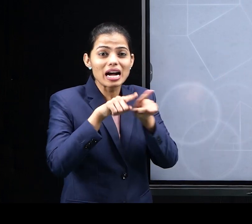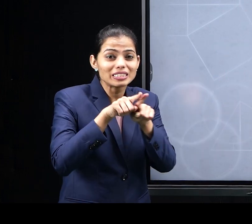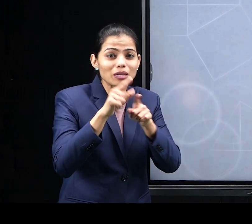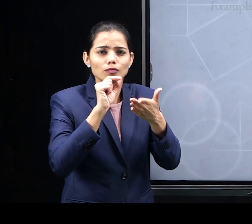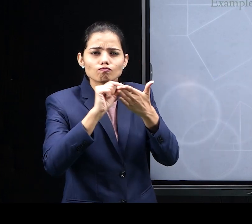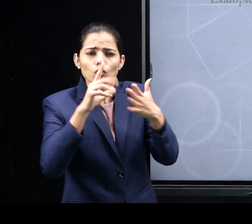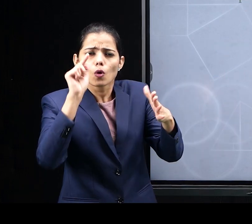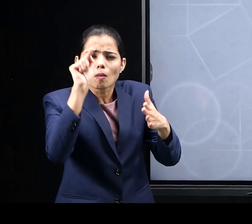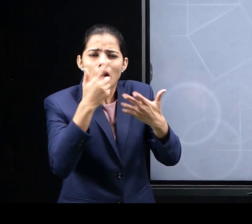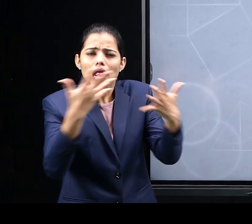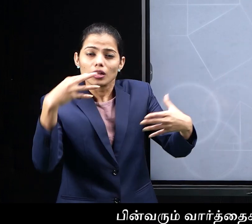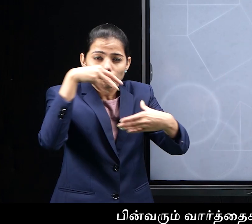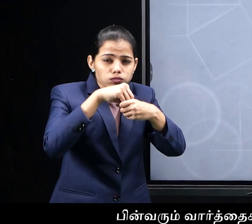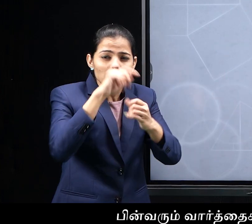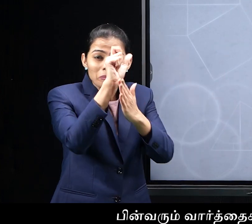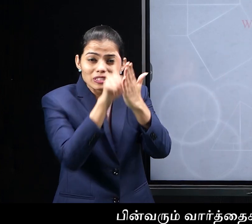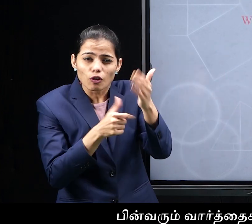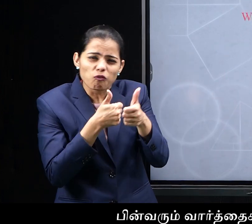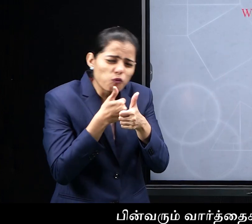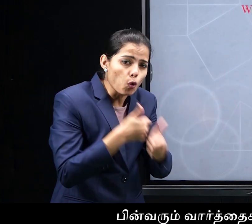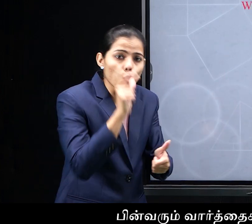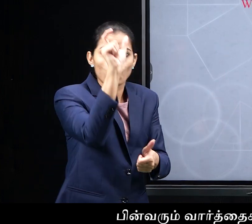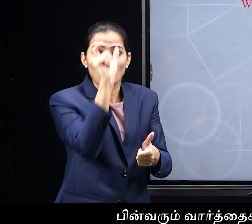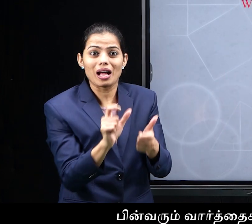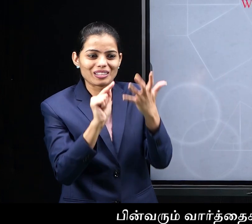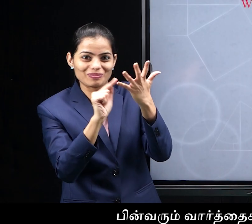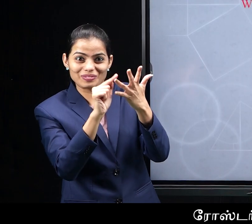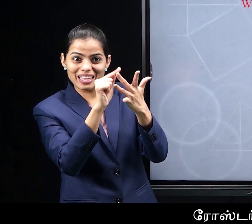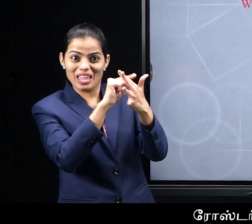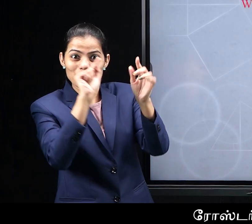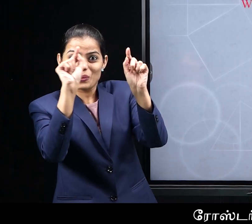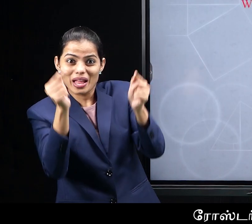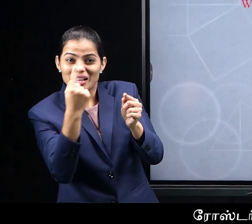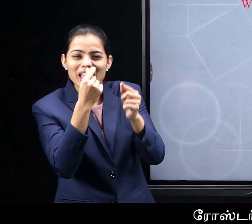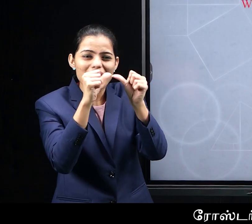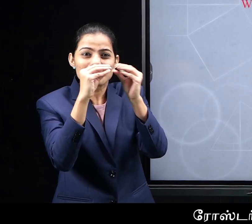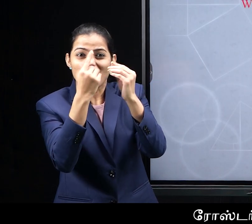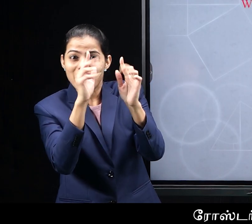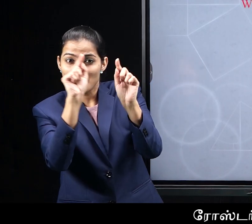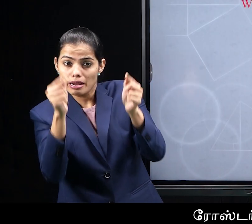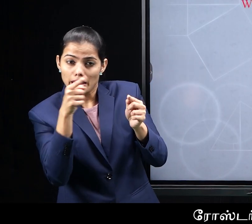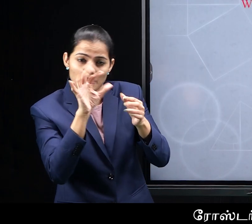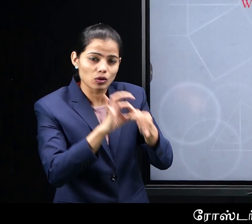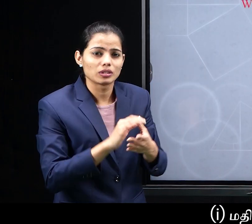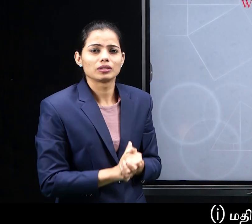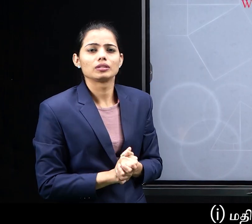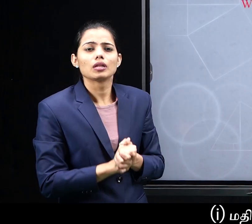உதாரணம்: பின்வரும் வார்த்தைகளின் எழுத்துக்களின் தொகுப்பை ரோஸ்டர் வடிவத்தில் எழுதவும். வரிசை எண்